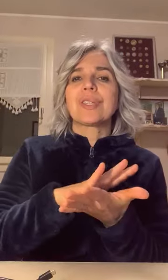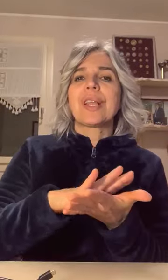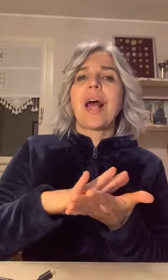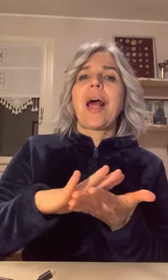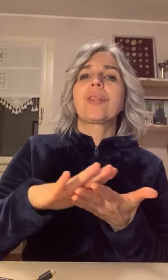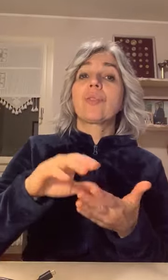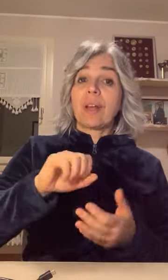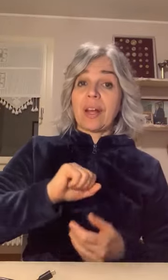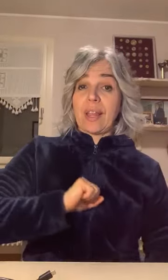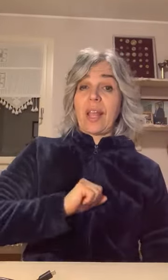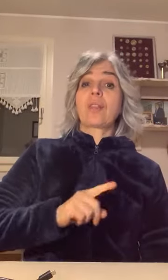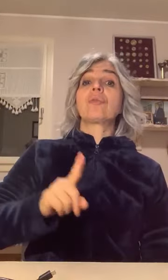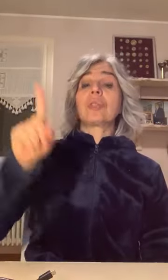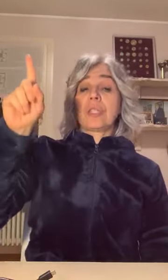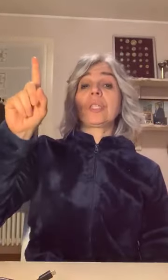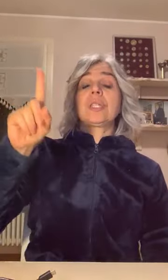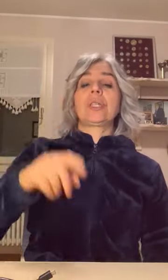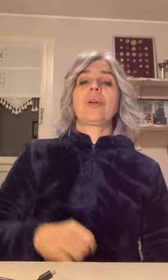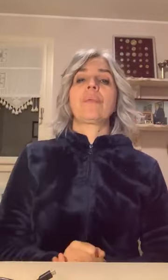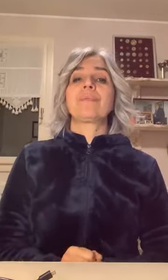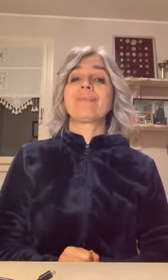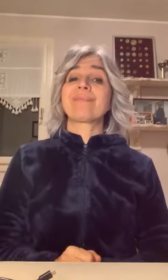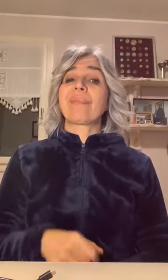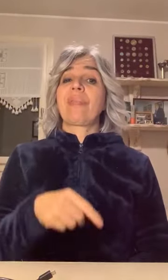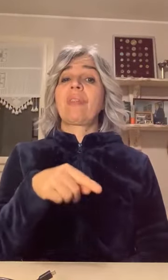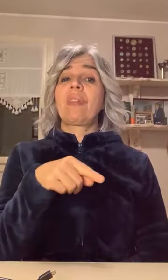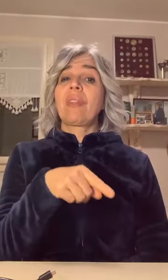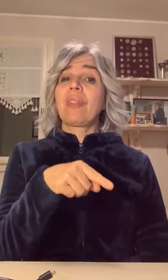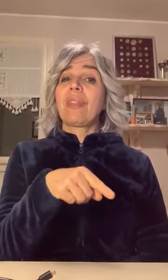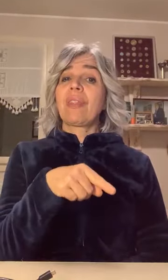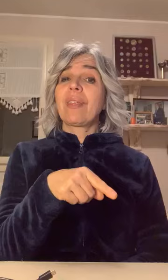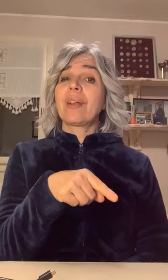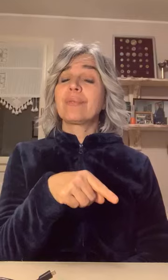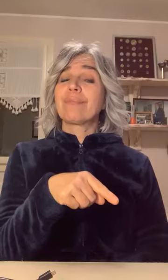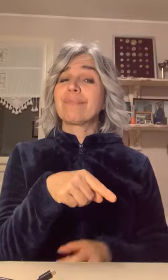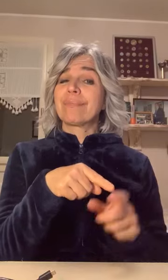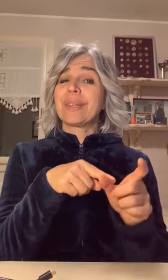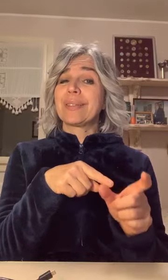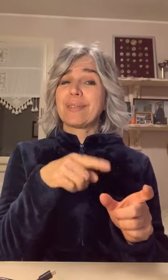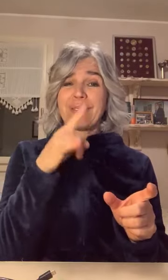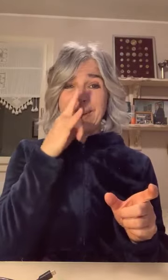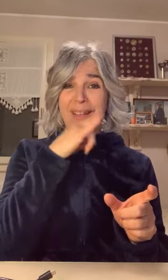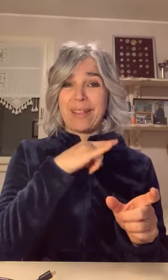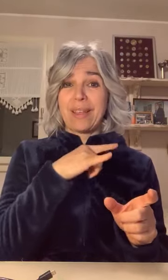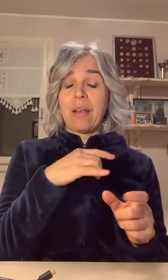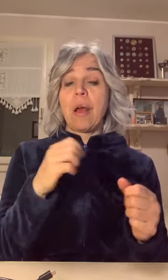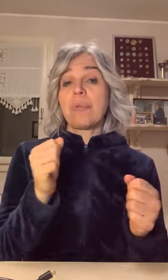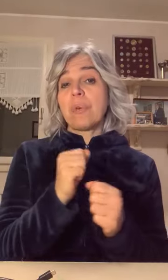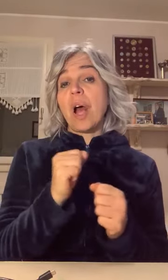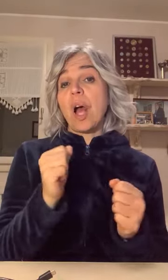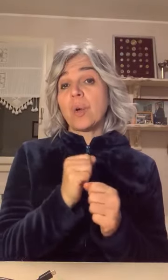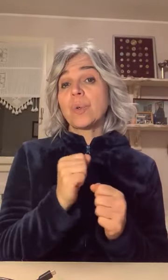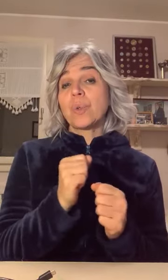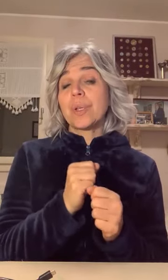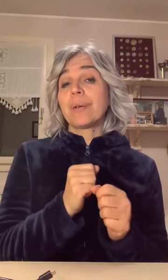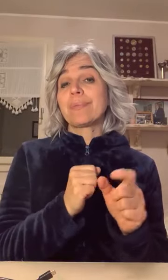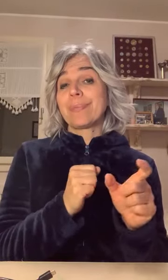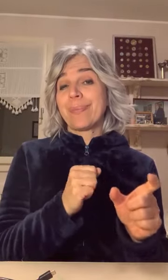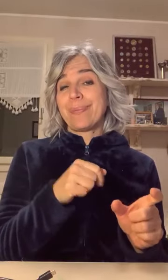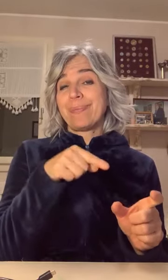Ma l'empio invece no. L'empio ha paura, ha timore. L'empio cade in questa scivola,